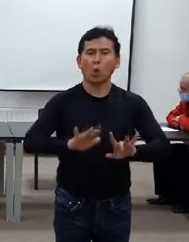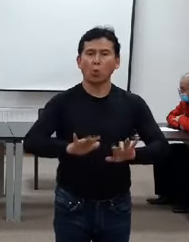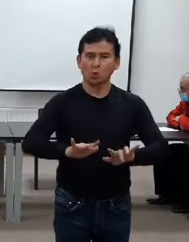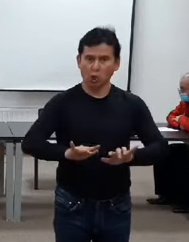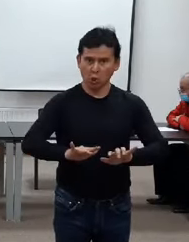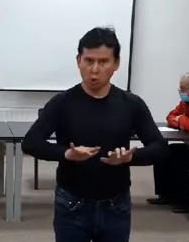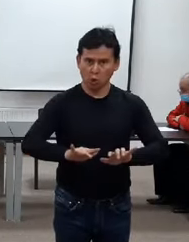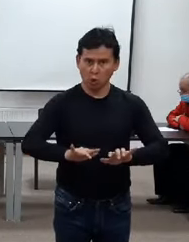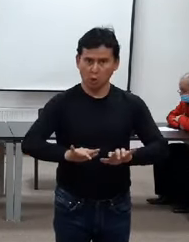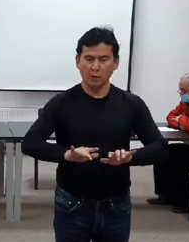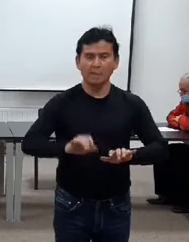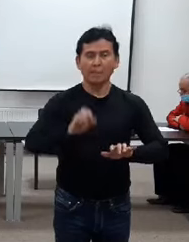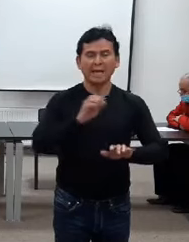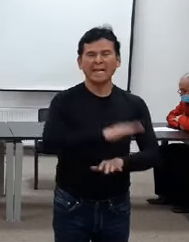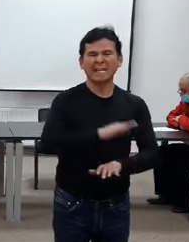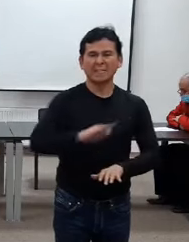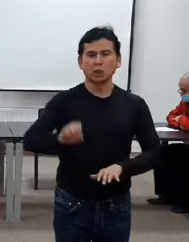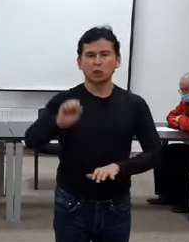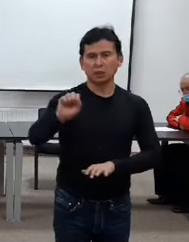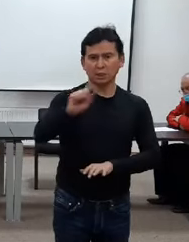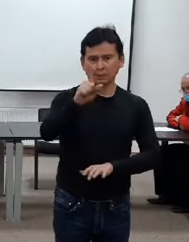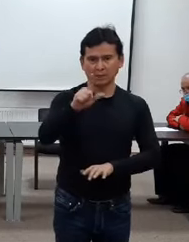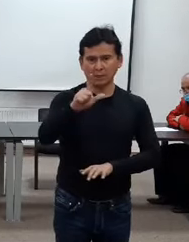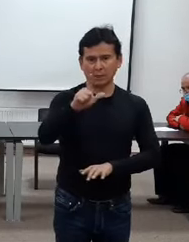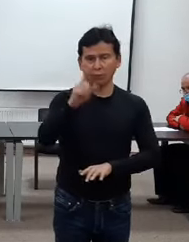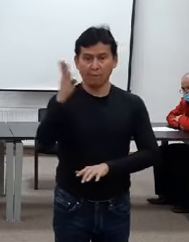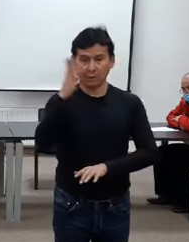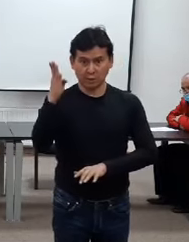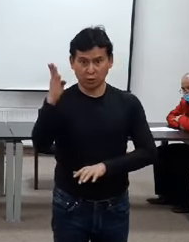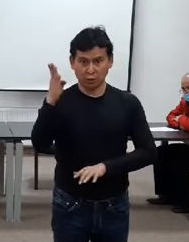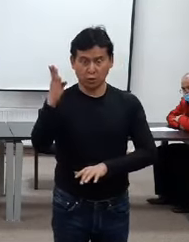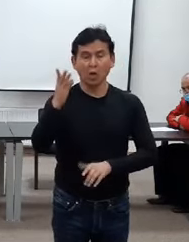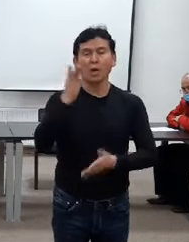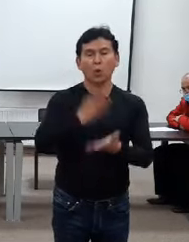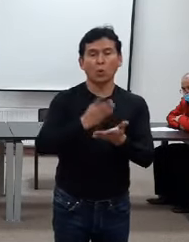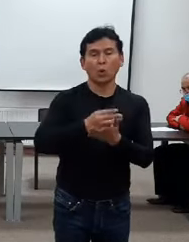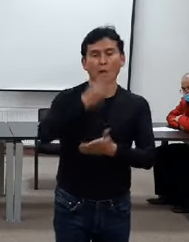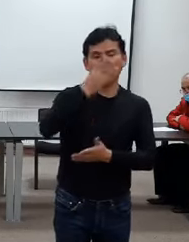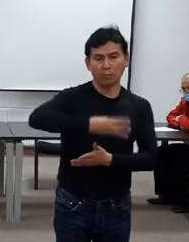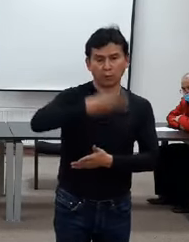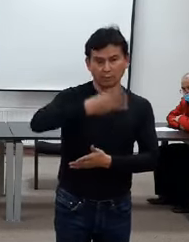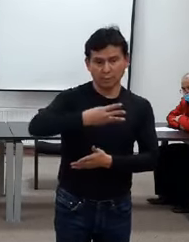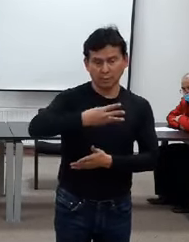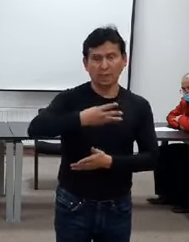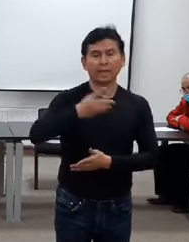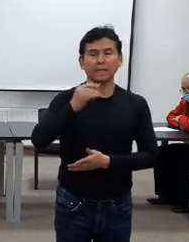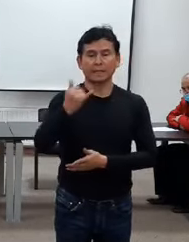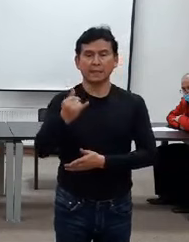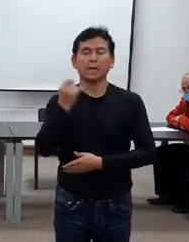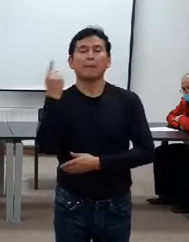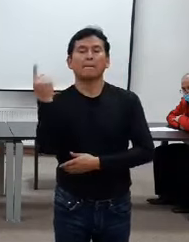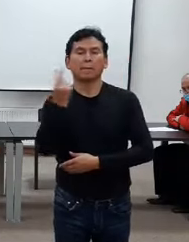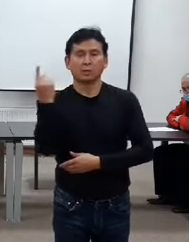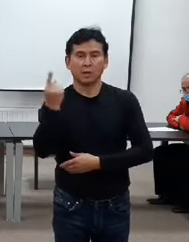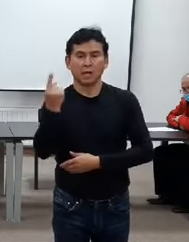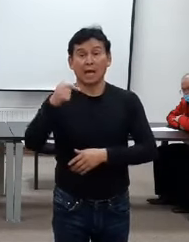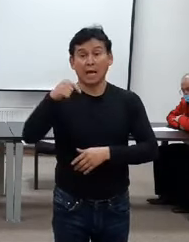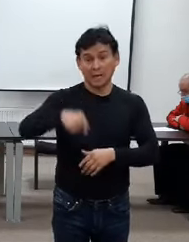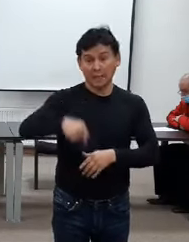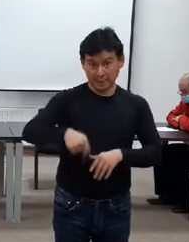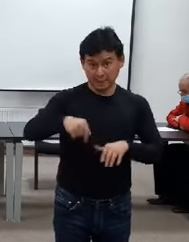a los niños de séptimo año de las escuelas municipales y establecimientos particulares subvencionados. En nuestra región son